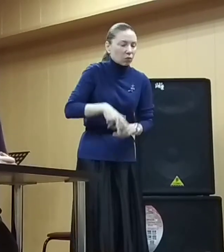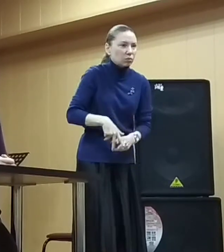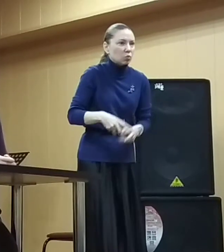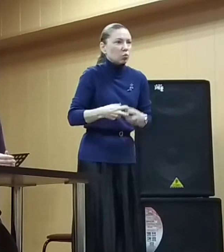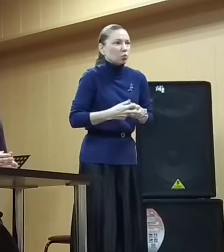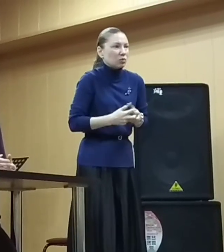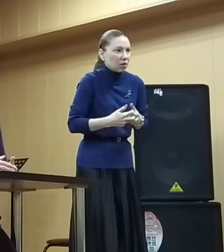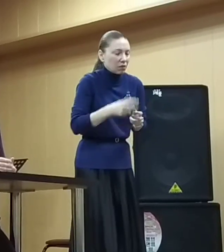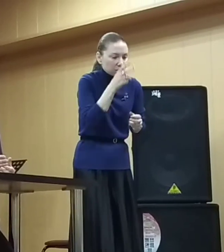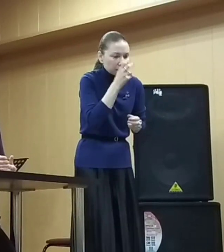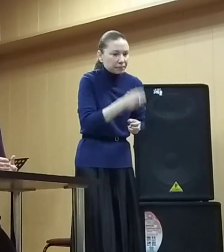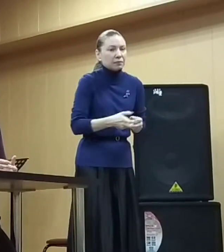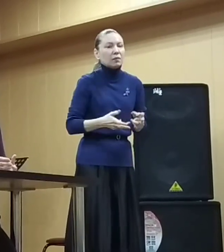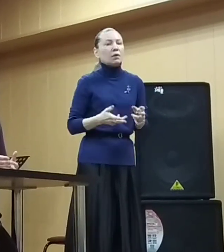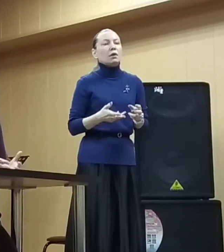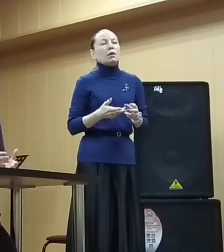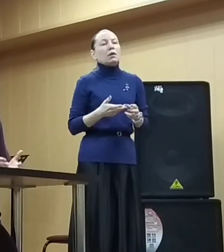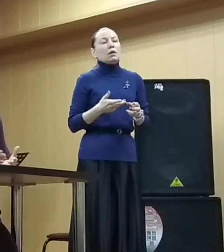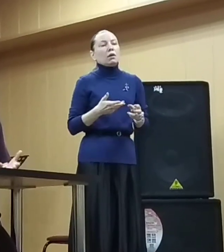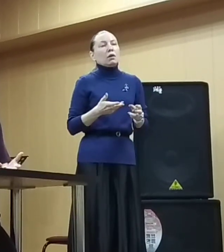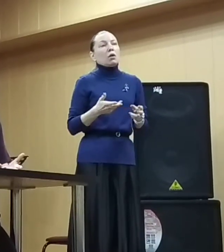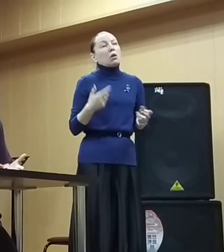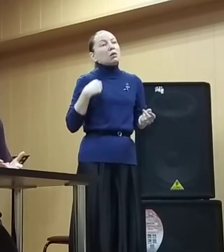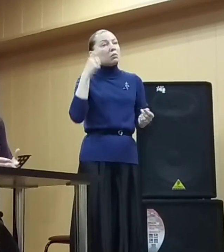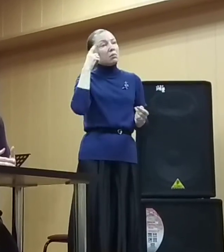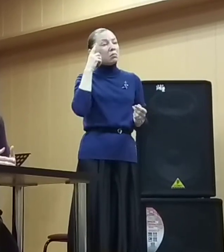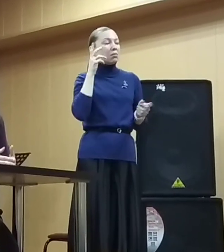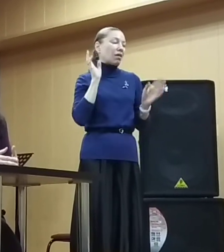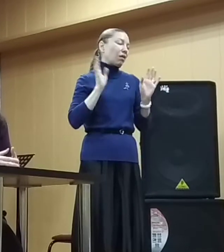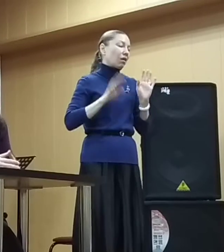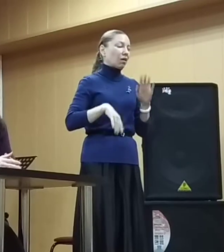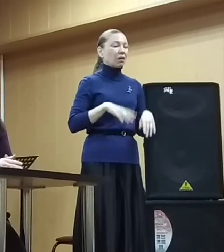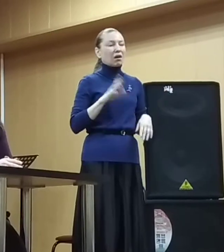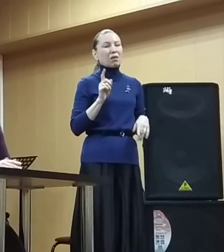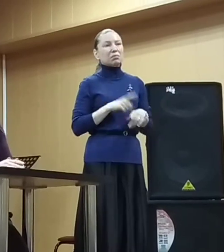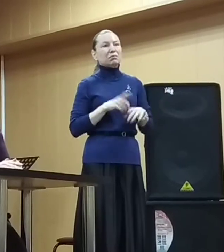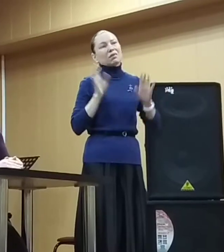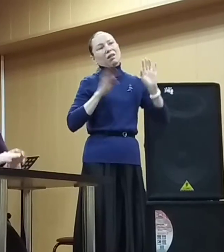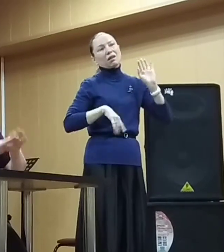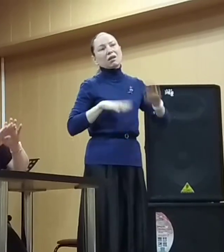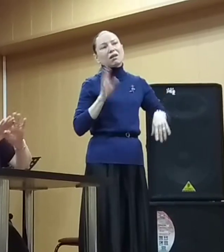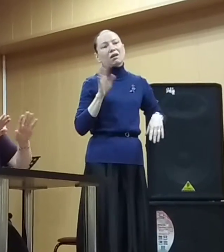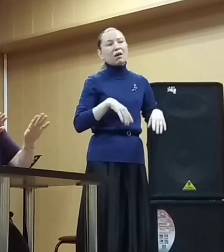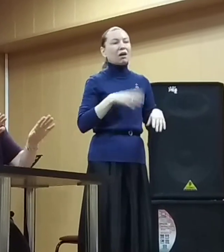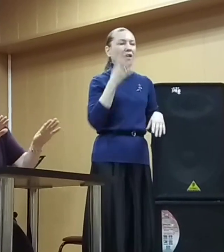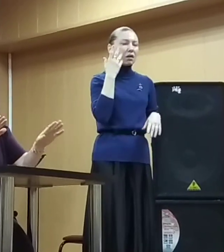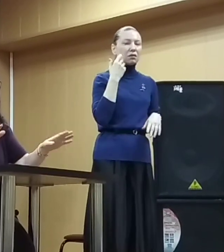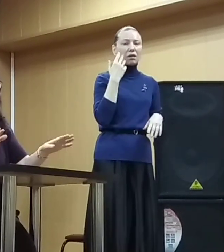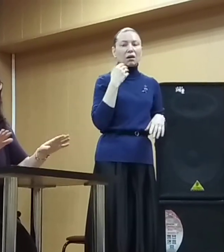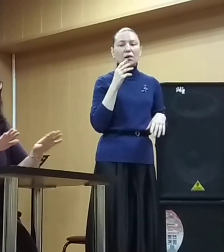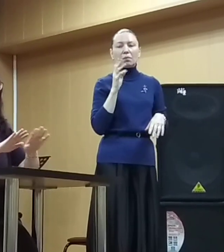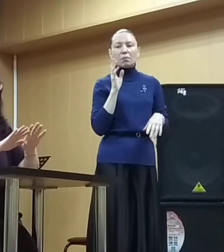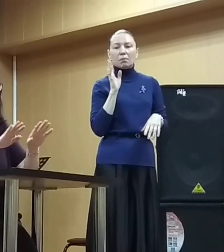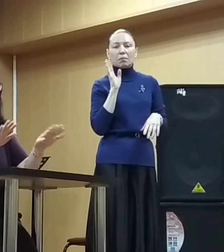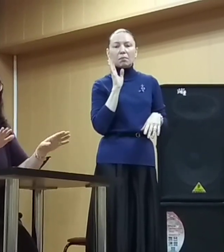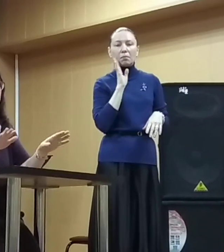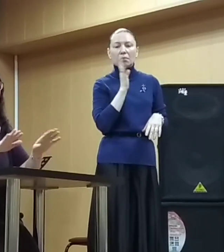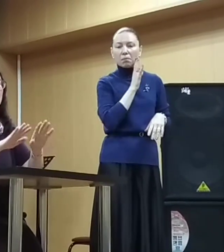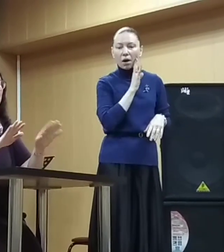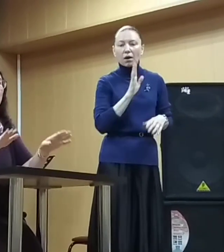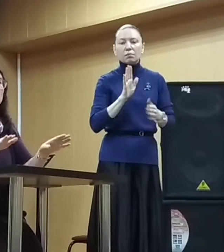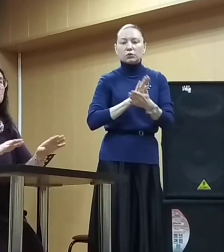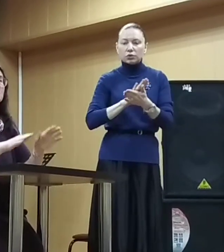Но я это не придавала этому значению, потому что когда мама, чистая папа,